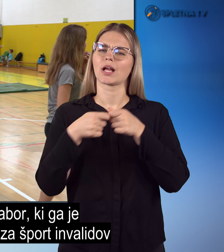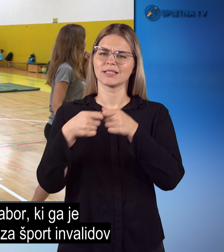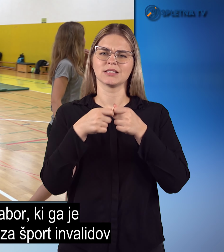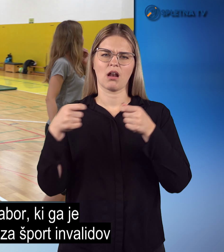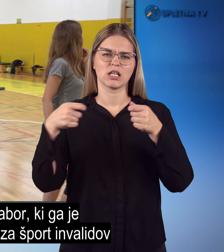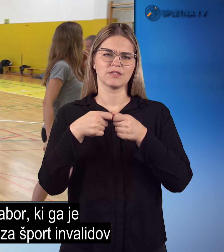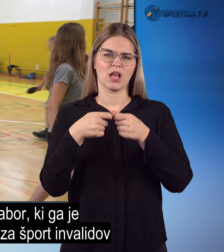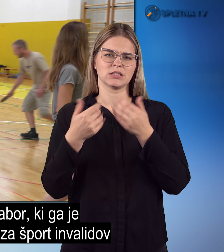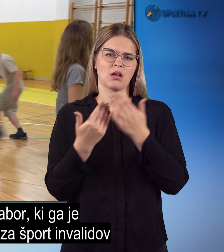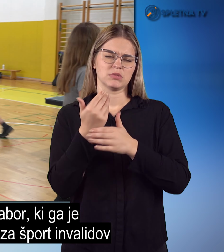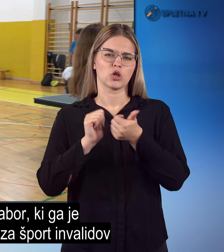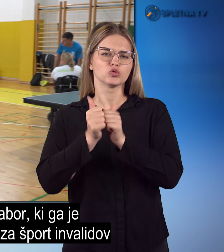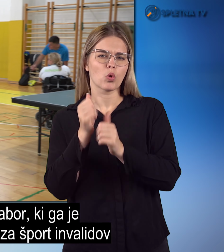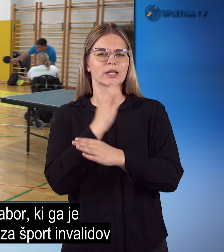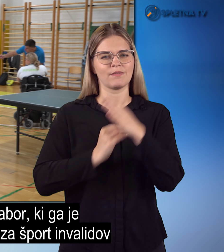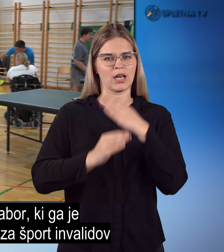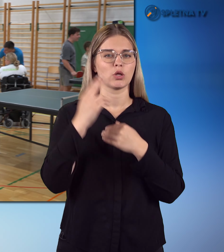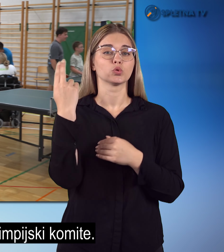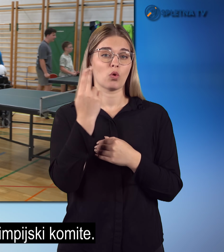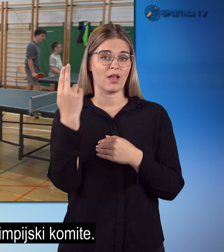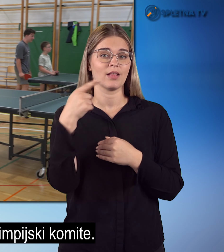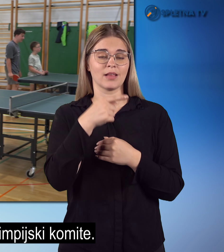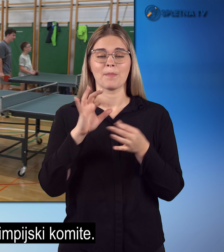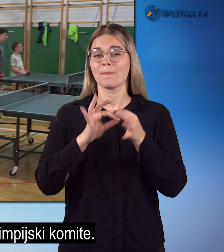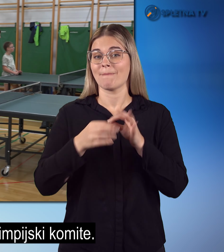šport invalidov Slovenije, Paraolimpijski komite.